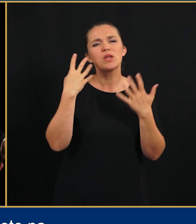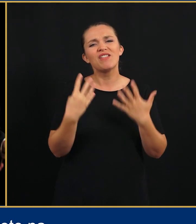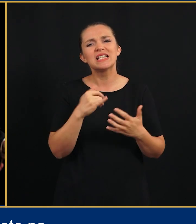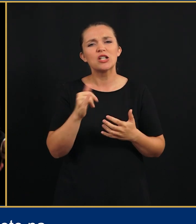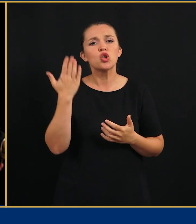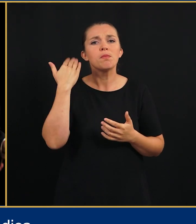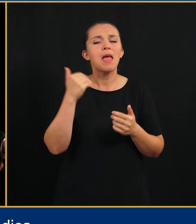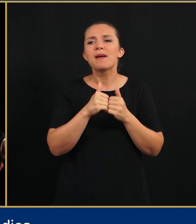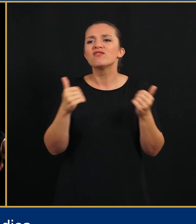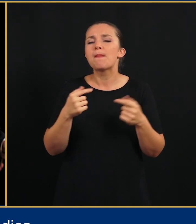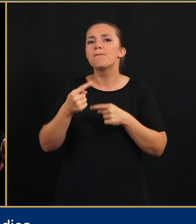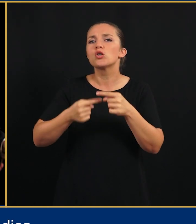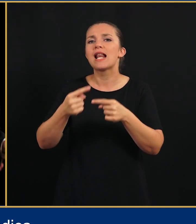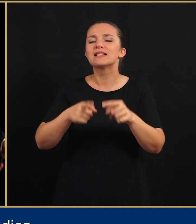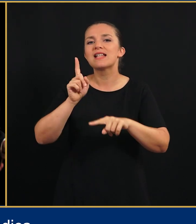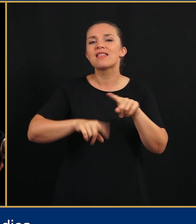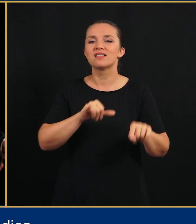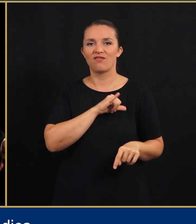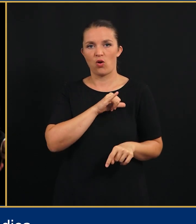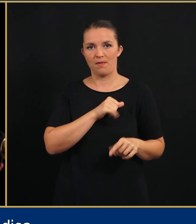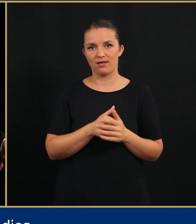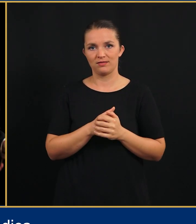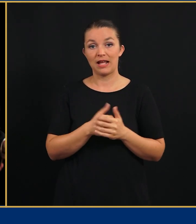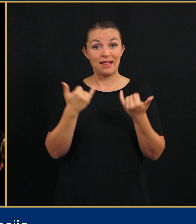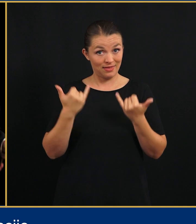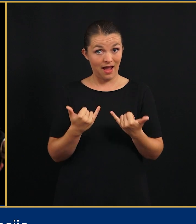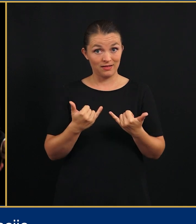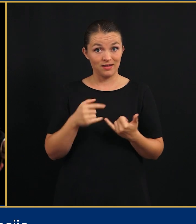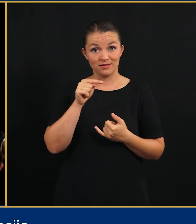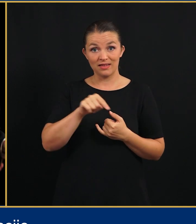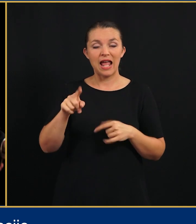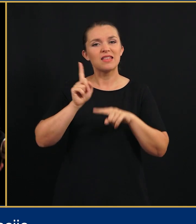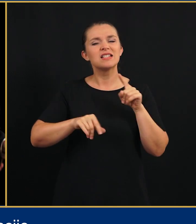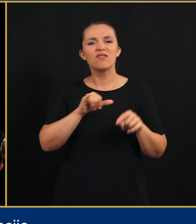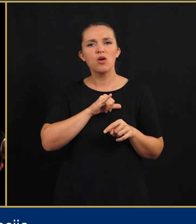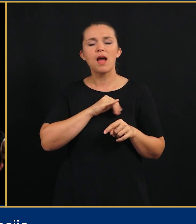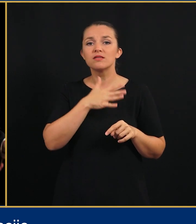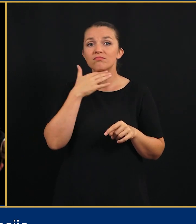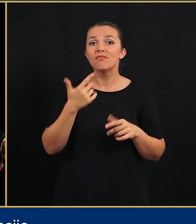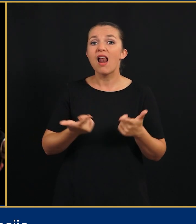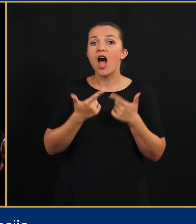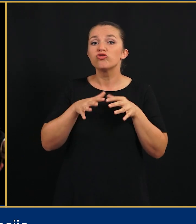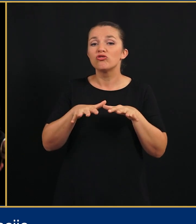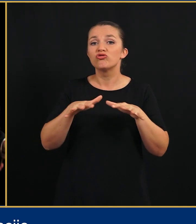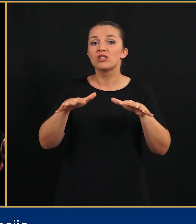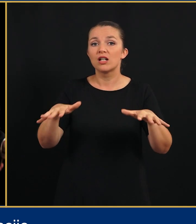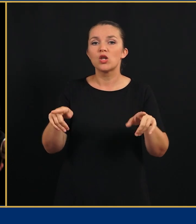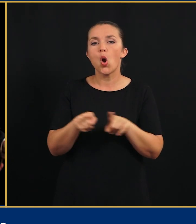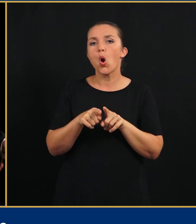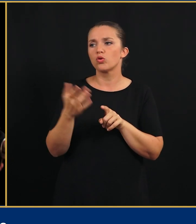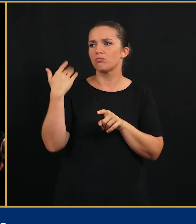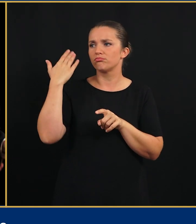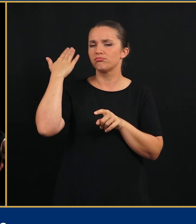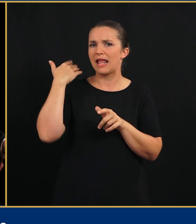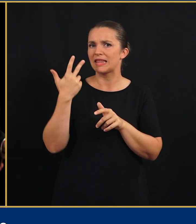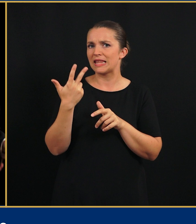90-ih letih so bile predvsem posledica dezinformacij. Danes je te dezinformacije bistveno lažje širiti, kot je bilo